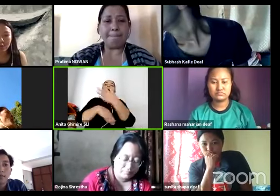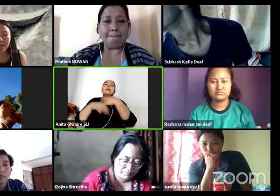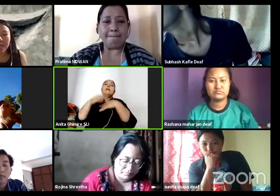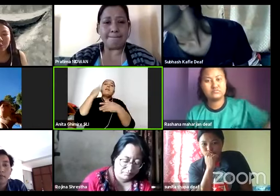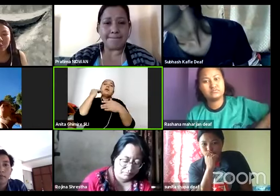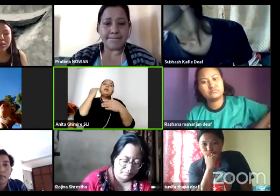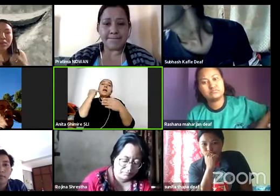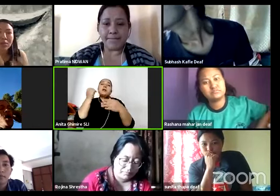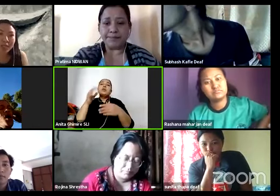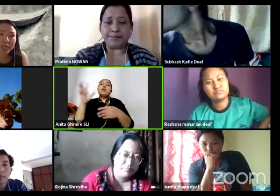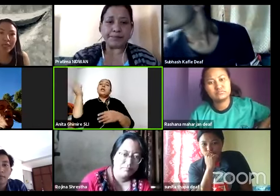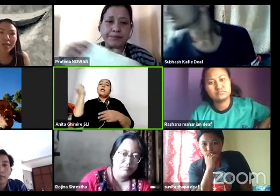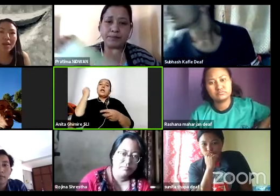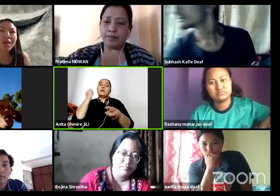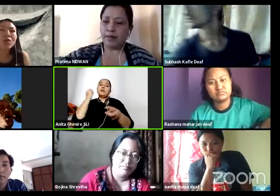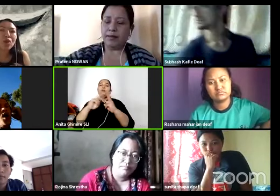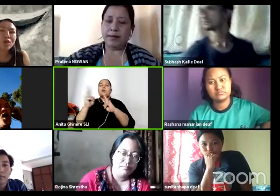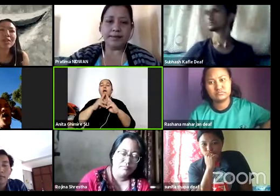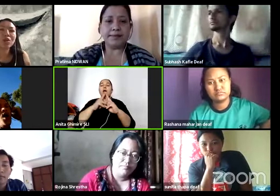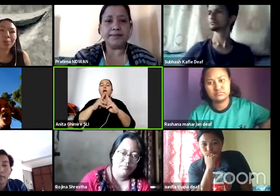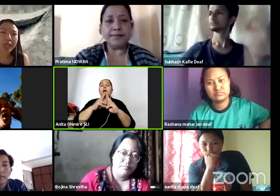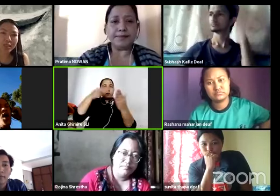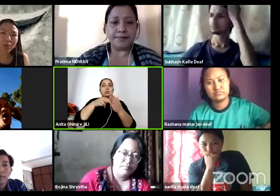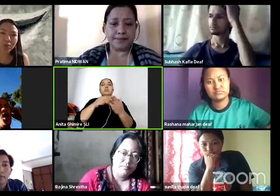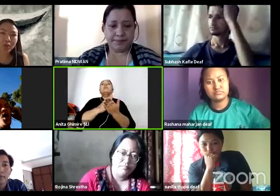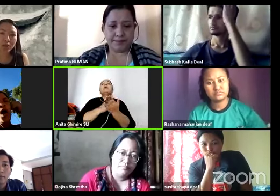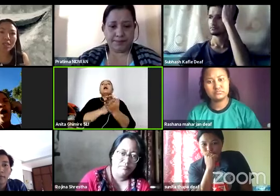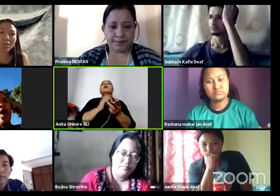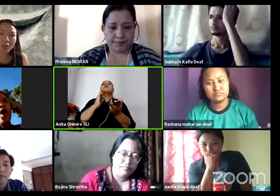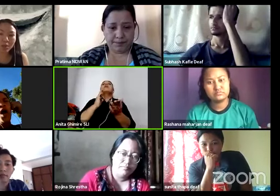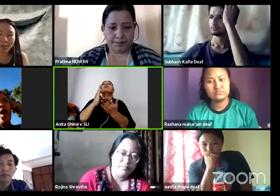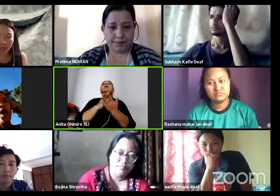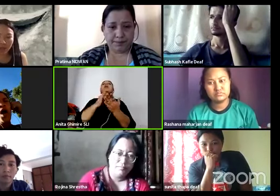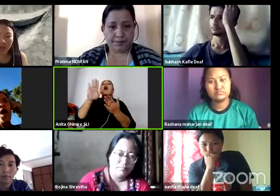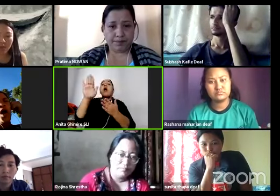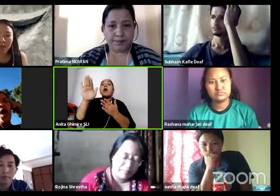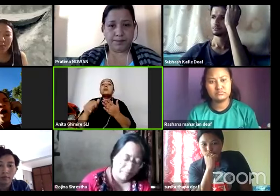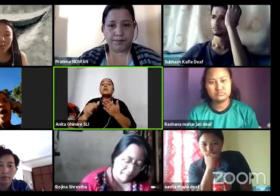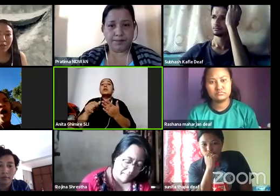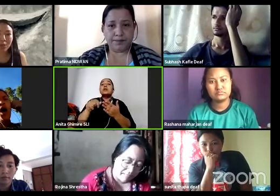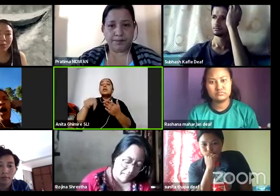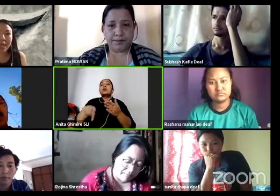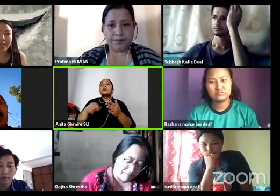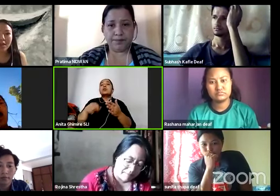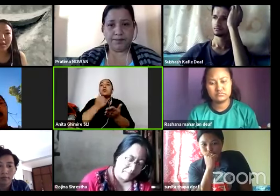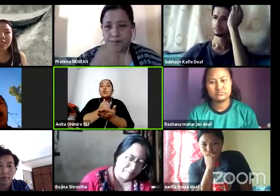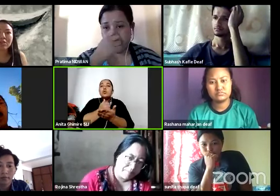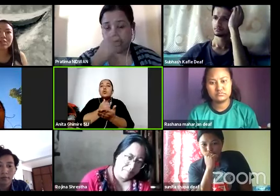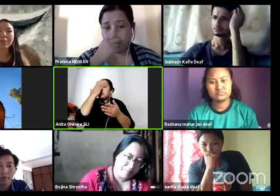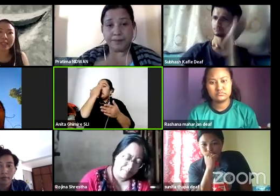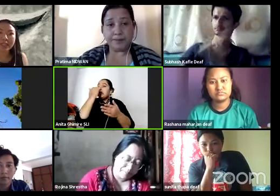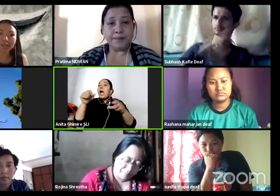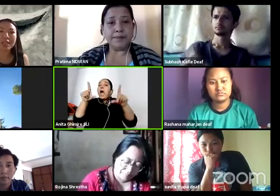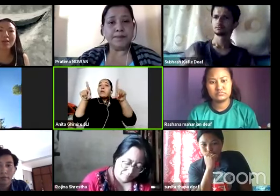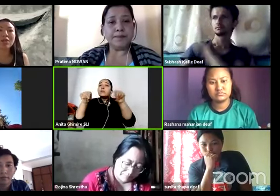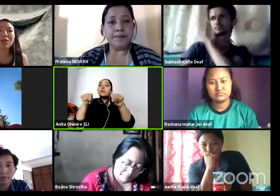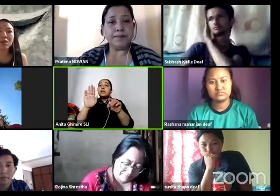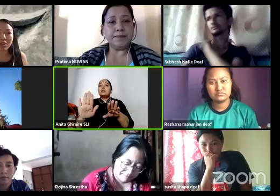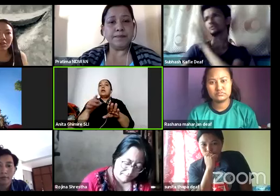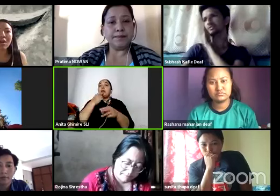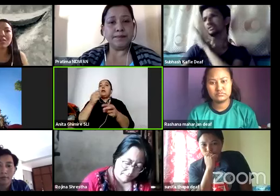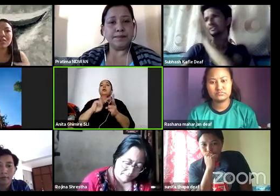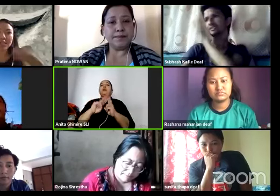कसरी आउँछ, हाम्रो बुझाइ र त्यो अनुसारको प्रयासको कुराहरू किन जरुरी छ भन्ने कुरा होइन, अब त्यसलाई कसरी